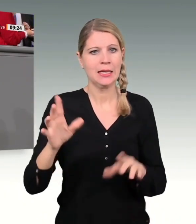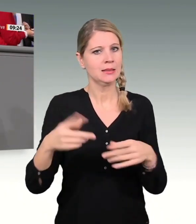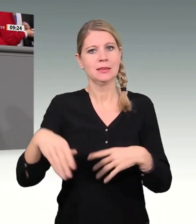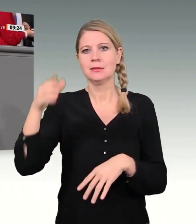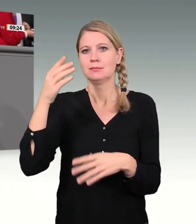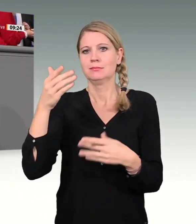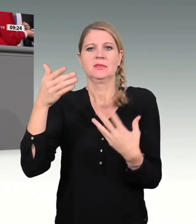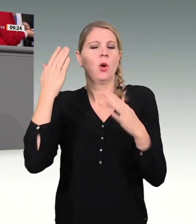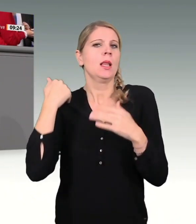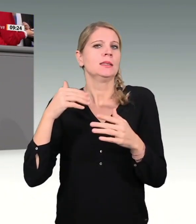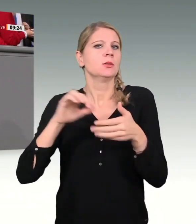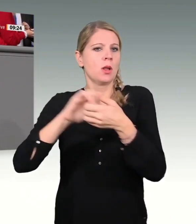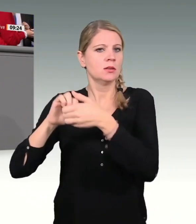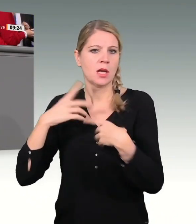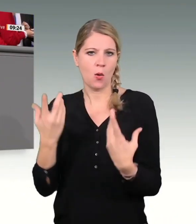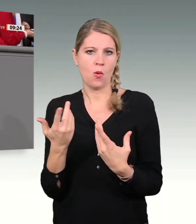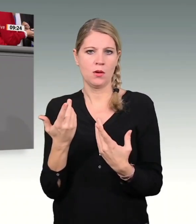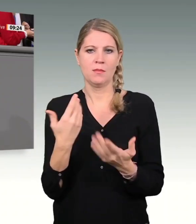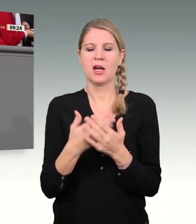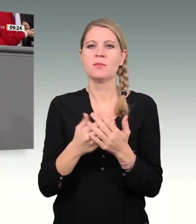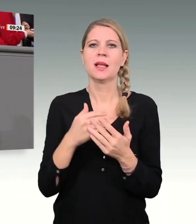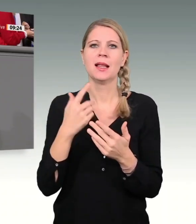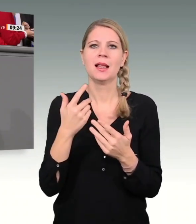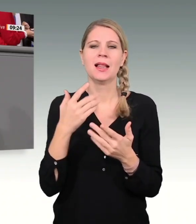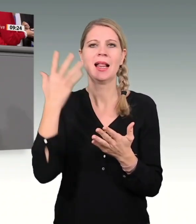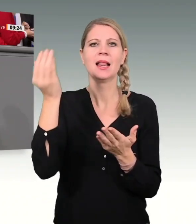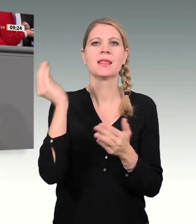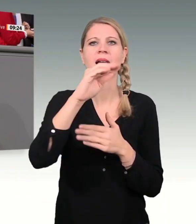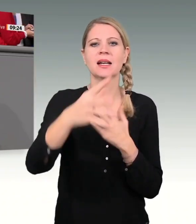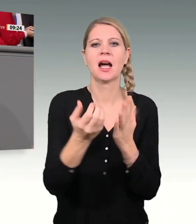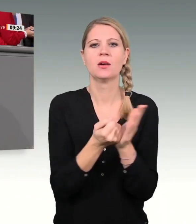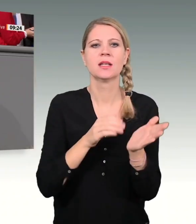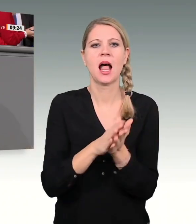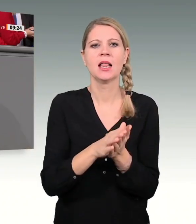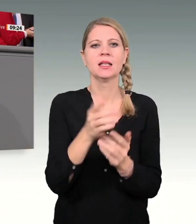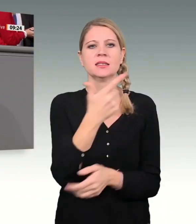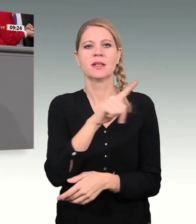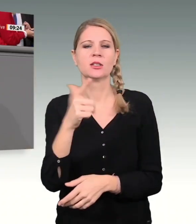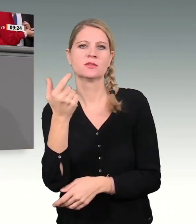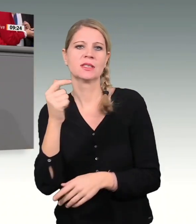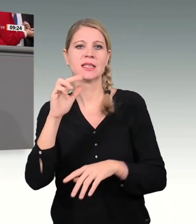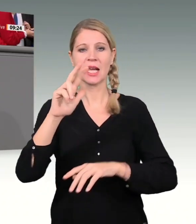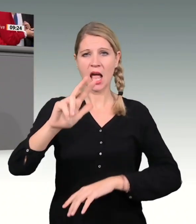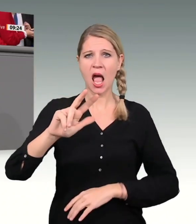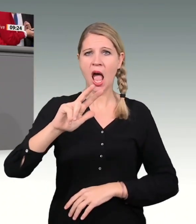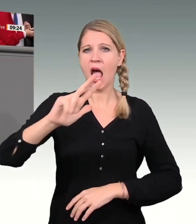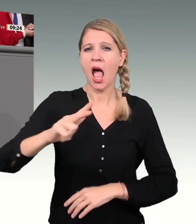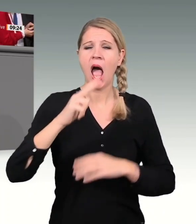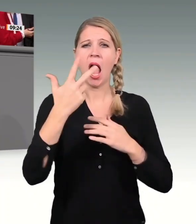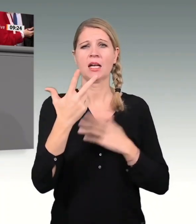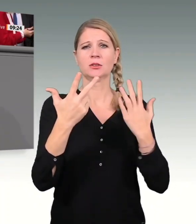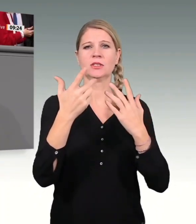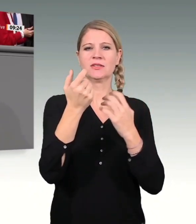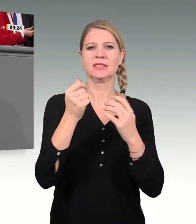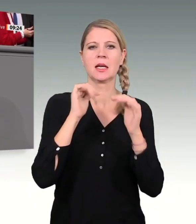Nachtragshaushalt 2020 28 Milliarden Euro ebenfalls für Transformationsaufgaben in den Energie und Klimafonds